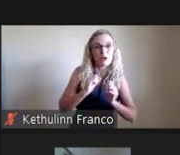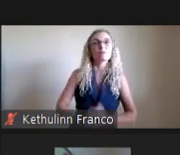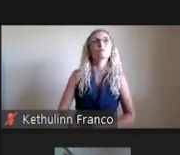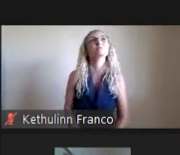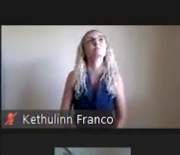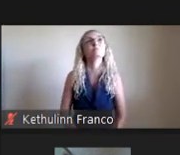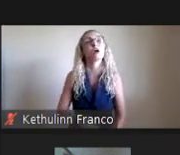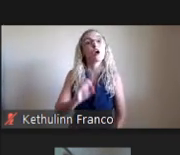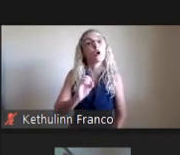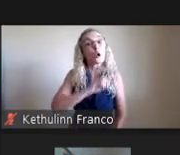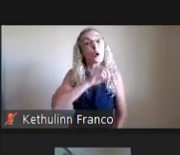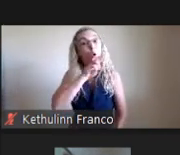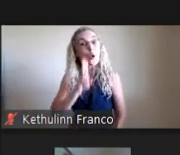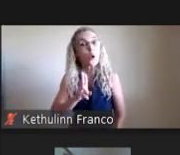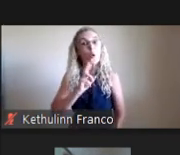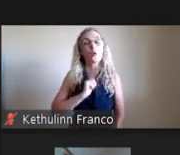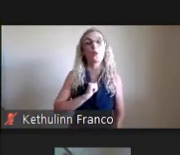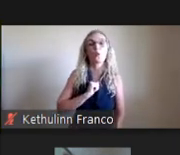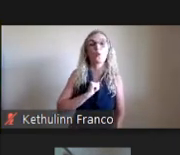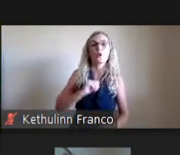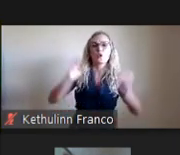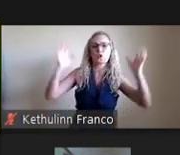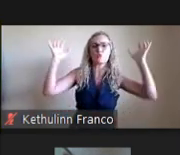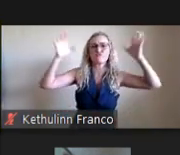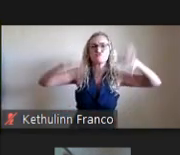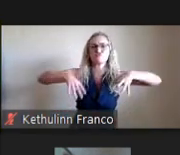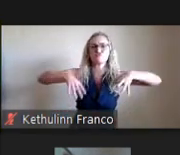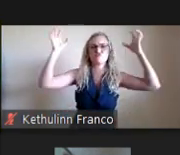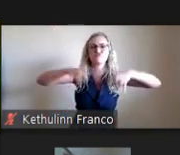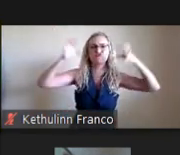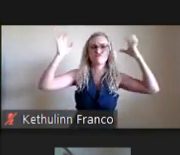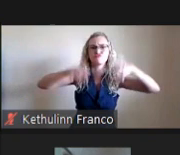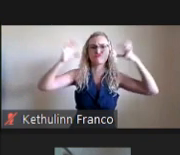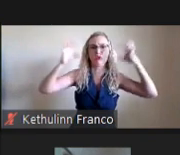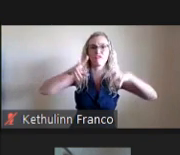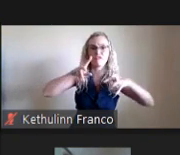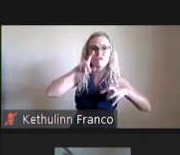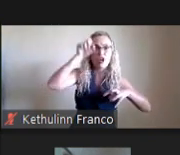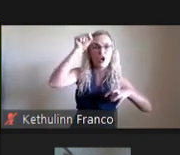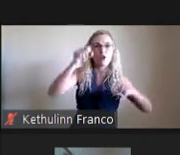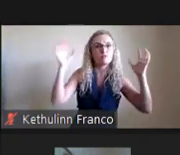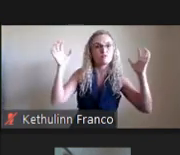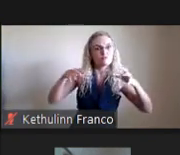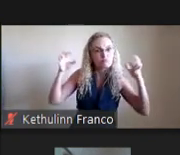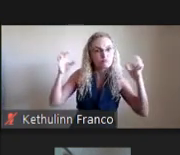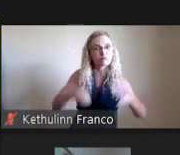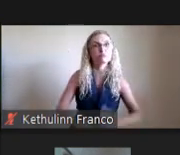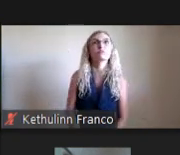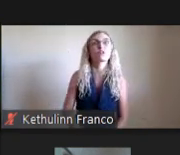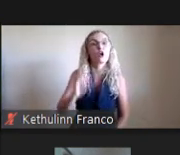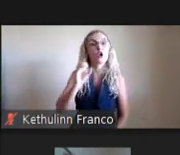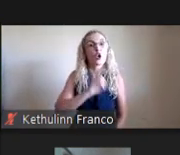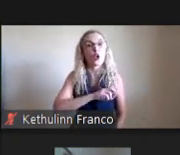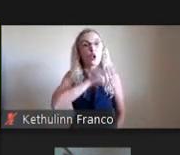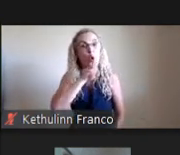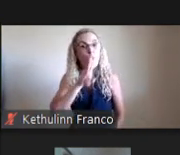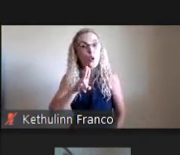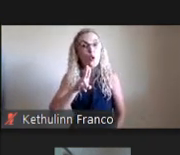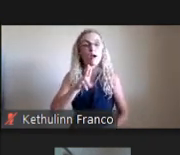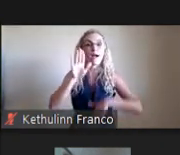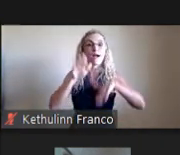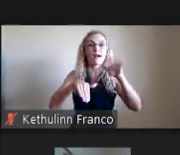como assim, né? Então ali, para nós, foi muito claro que o ensino apenas do português sem